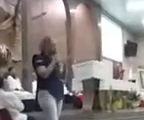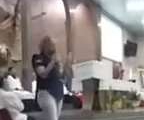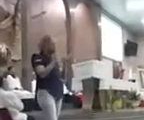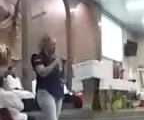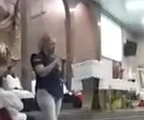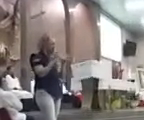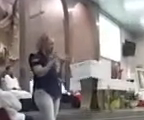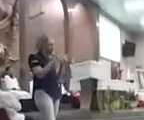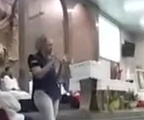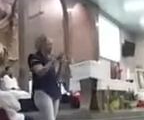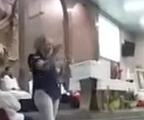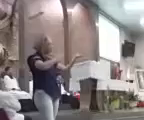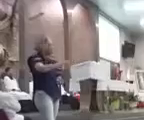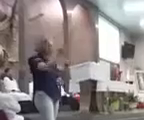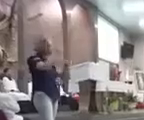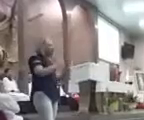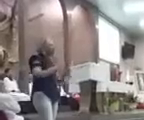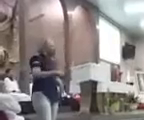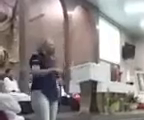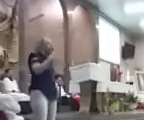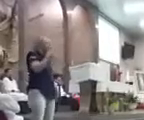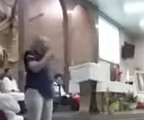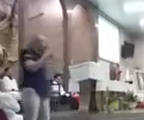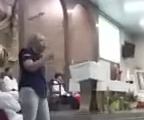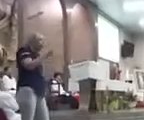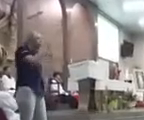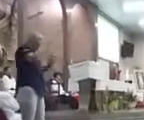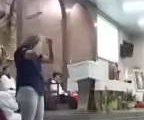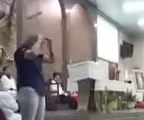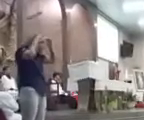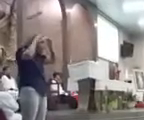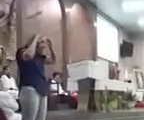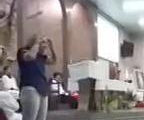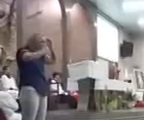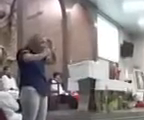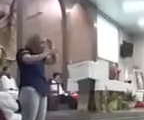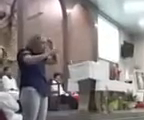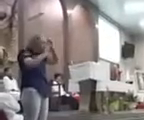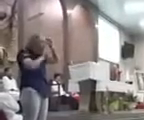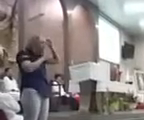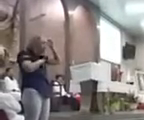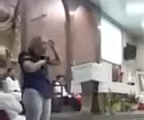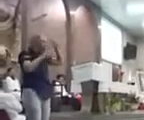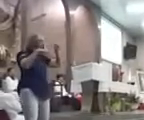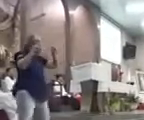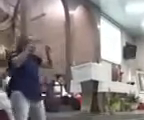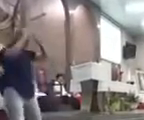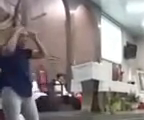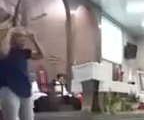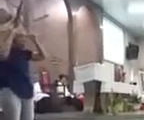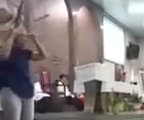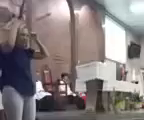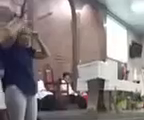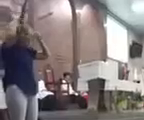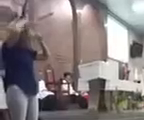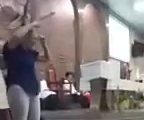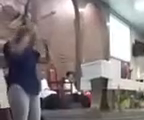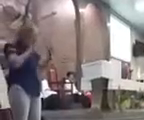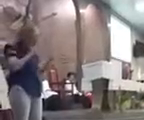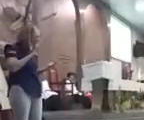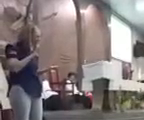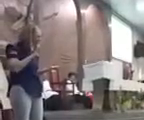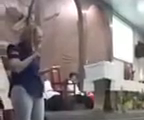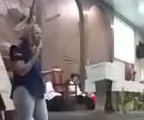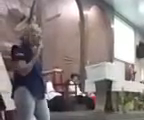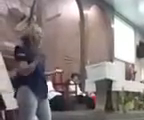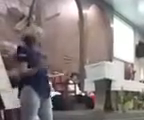na testa da pessoa está escrito: sou pecador, sou santo. Não tem. Então todos entram na